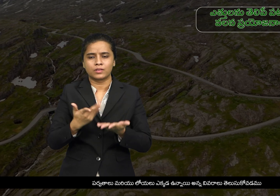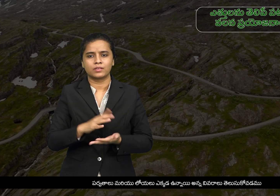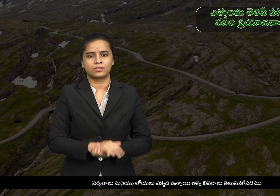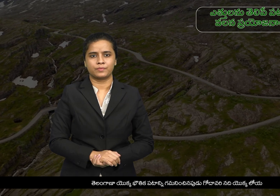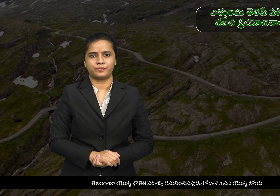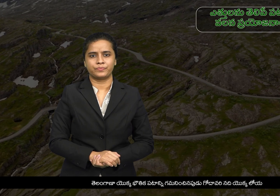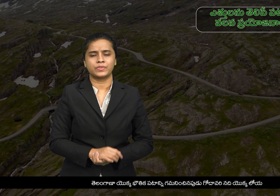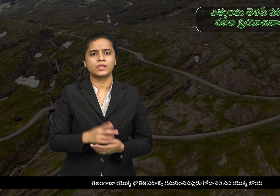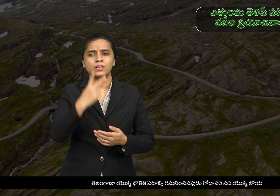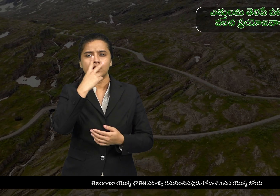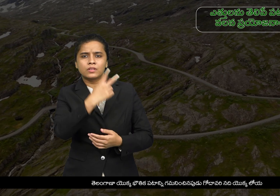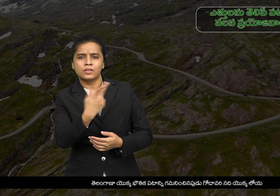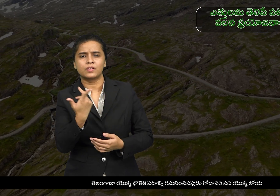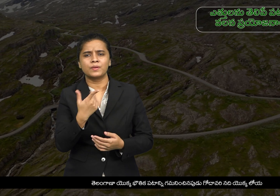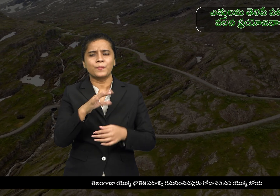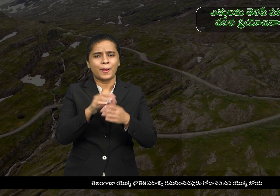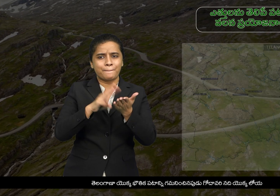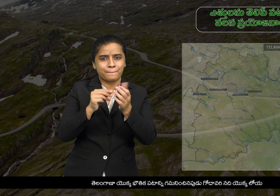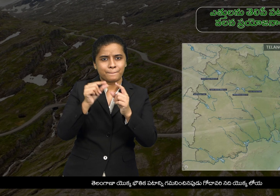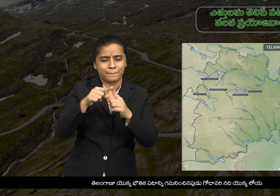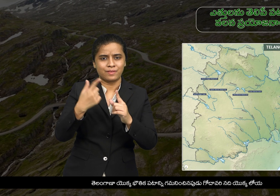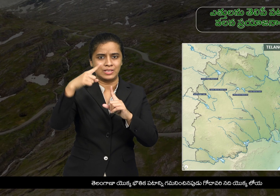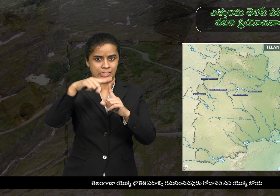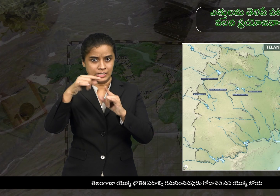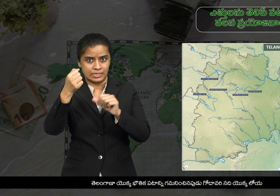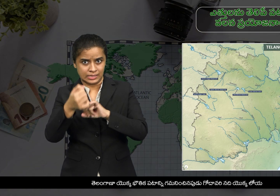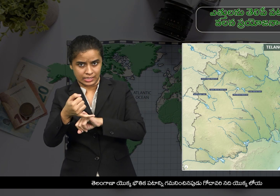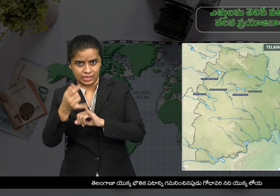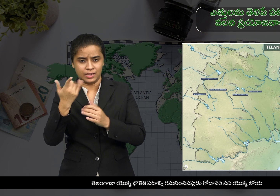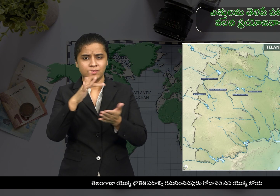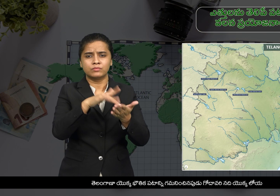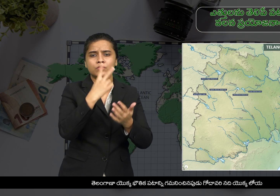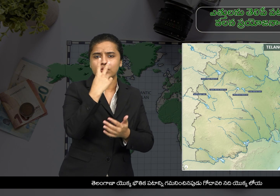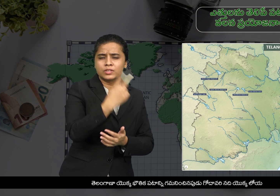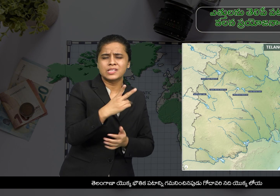తెలుసుకోవడం. తెలంగాణ యొక్క భౌతిక పటాన్ని గమనించినప్పుడు గోదావరి నది యొక్క లోయ